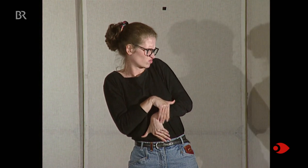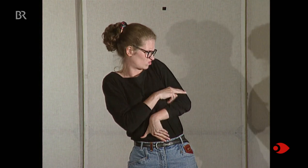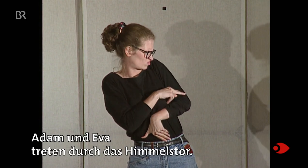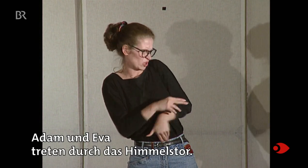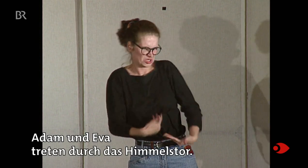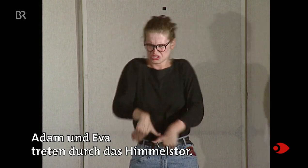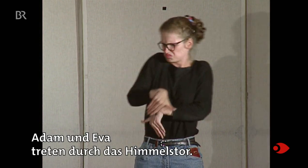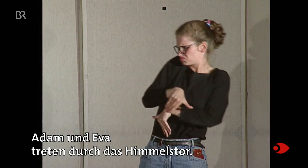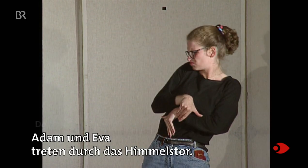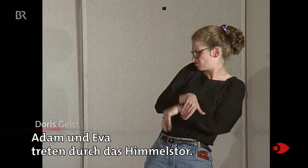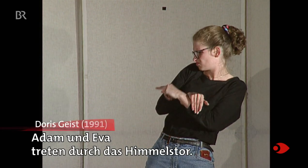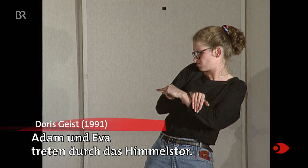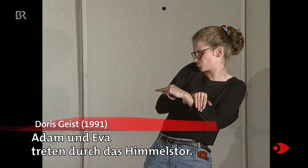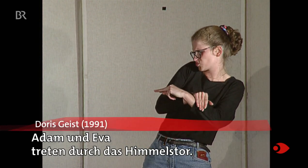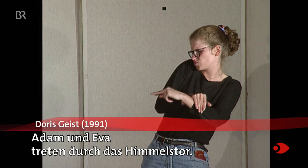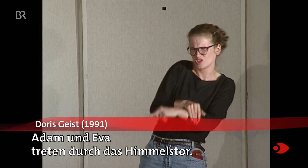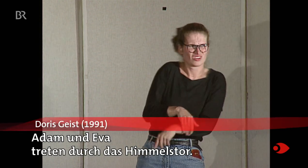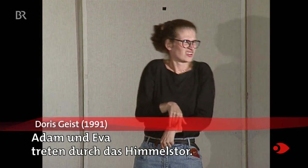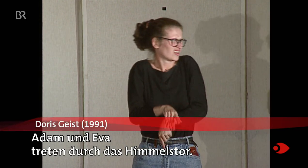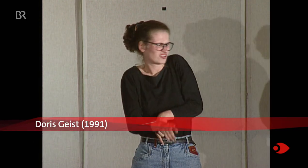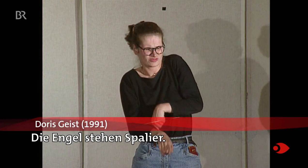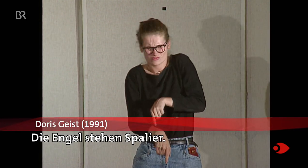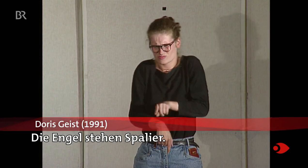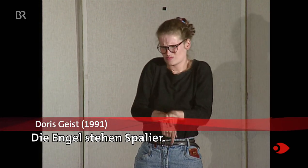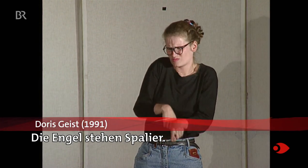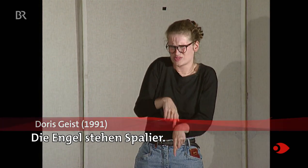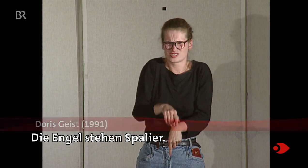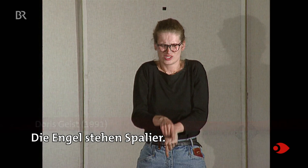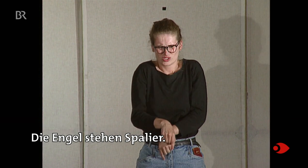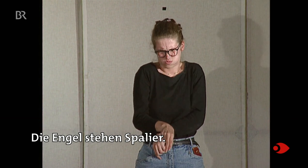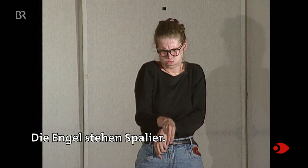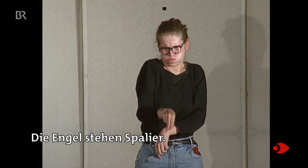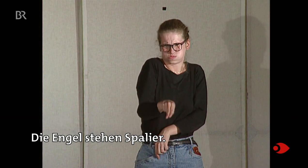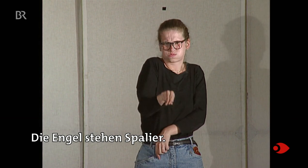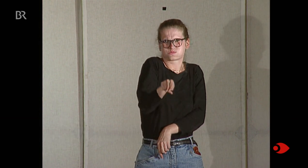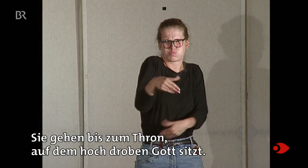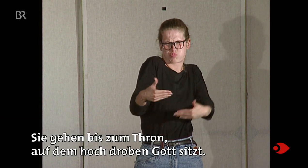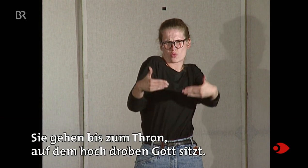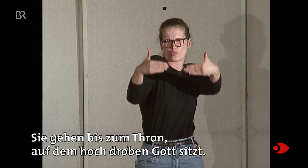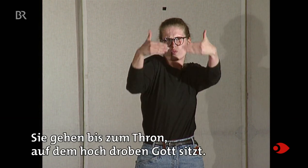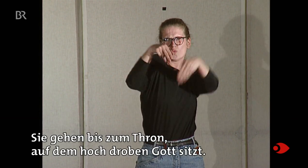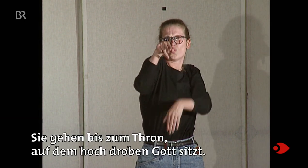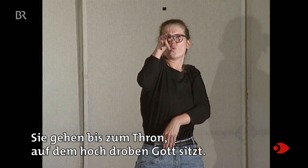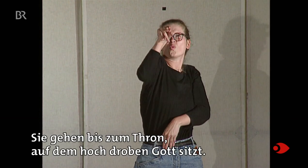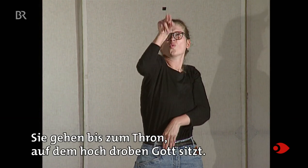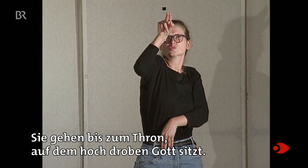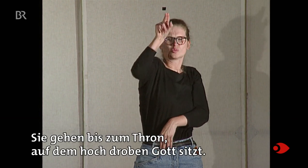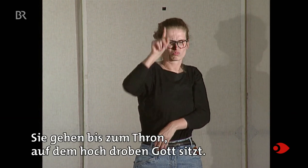Adam und Eva treten durch das Himmelstor. Die Engel stehen spalier. Sie gehen bis zum Thron, auf dem